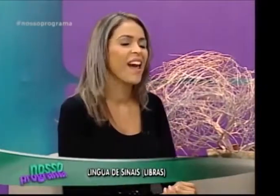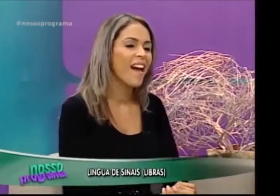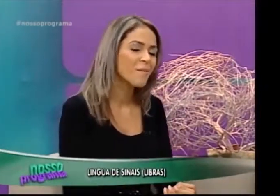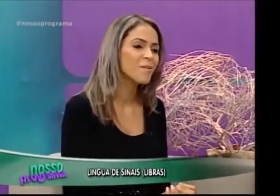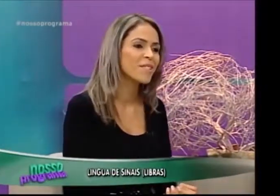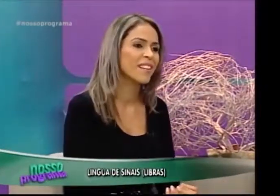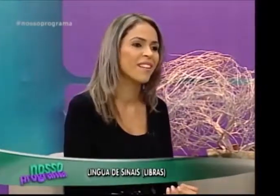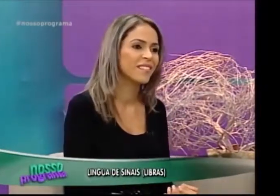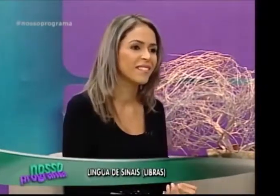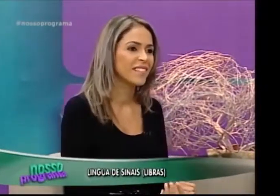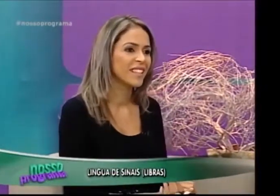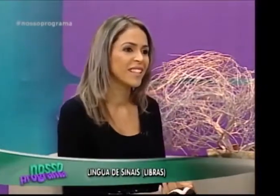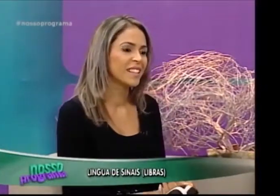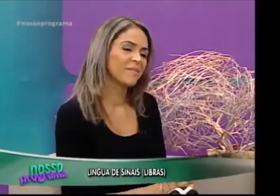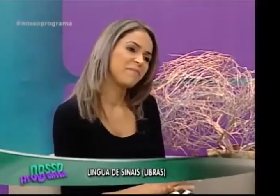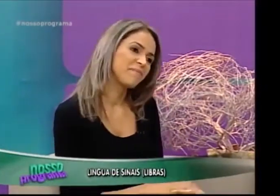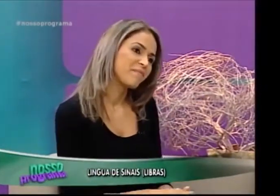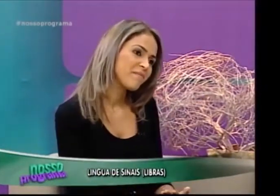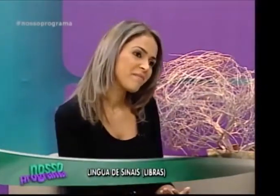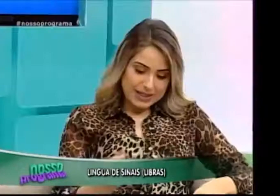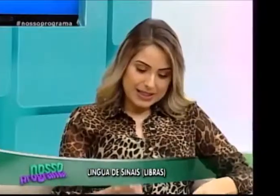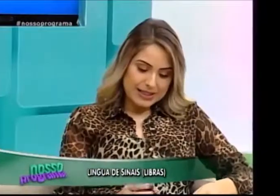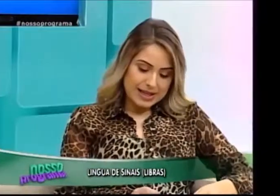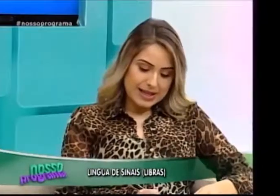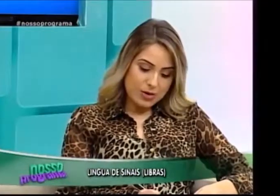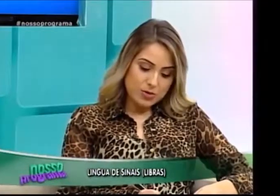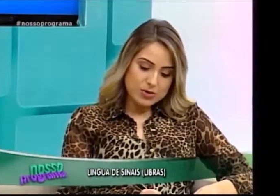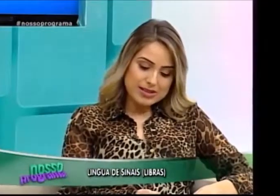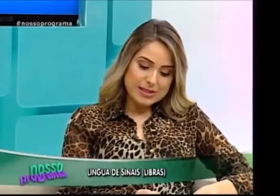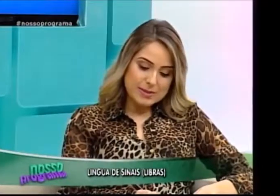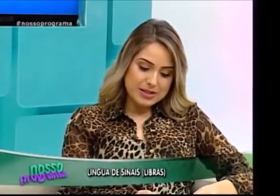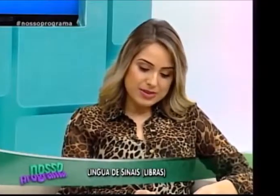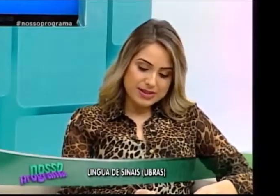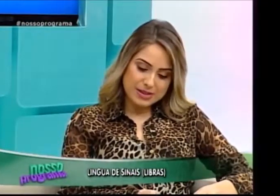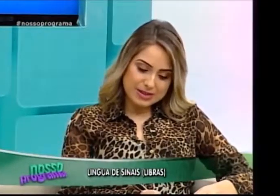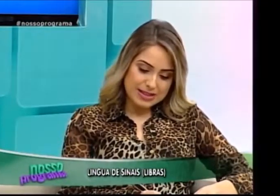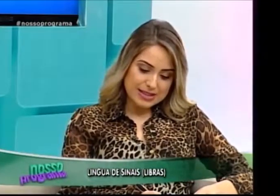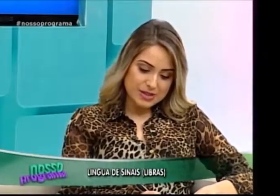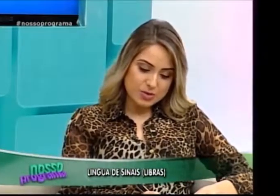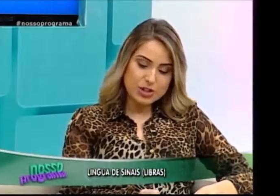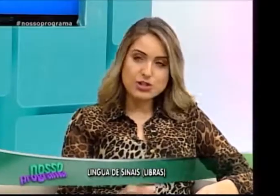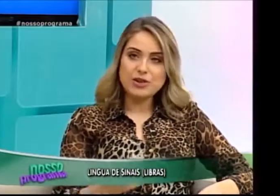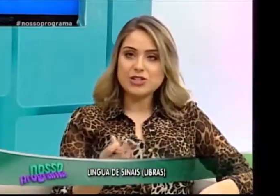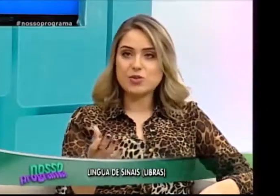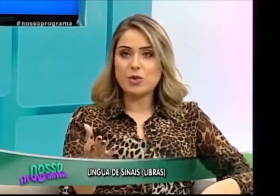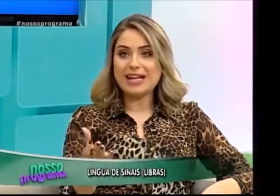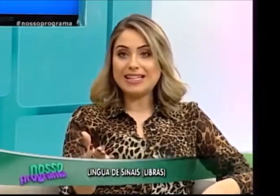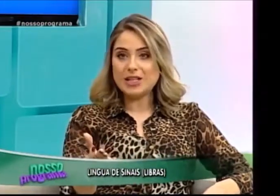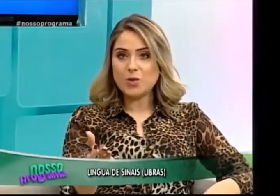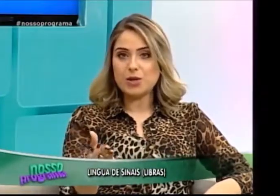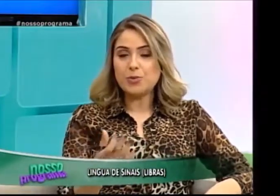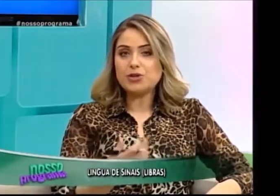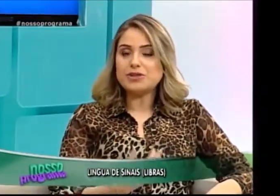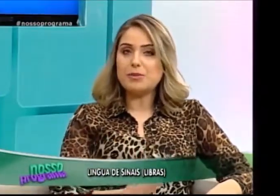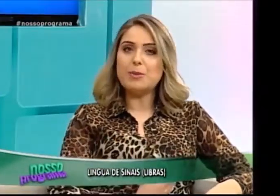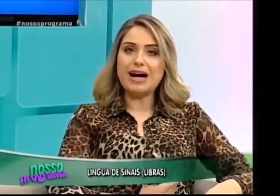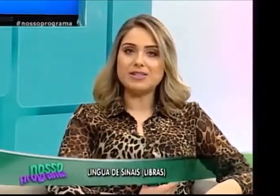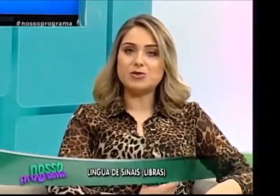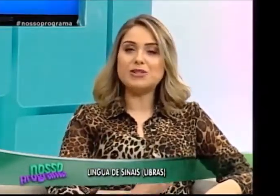é música. Eu percebo também algumas coisas específicas que são interessantes. Quando a gente fala de qualquer língua, eu posso saber o básico, mas se eu